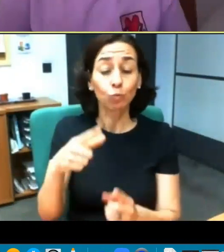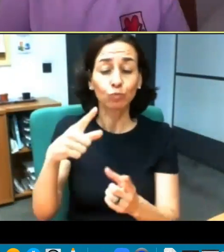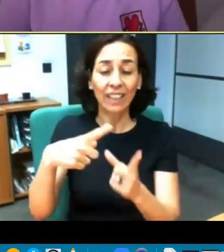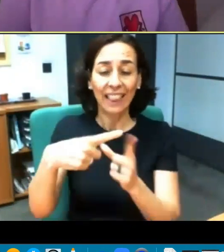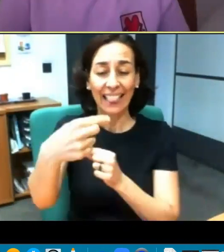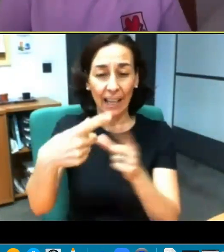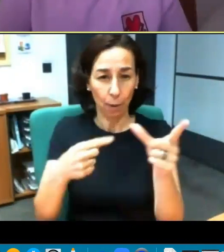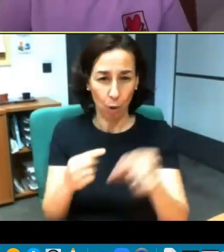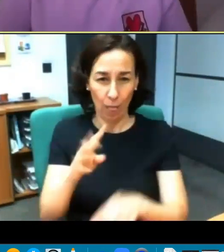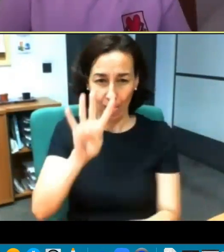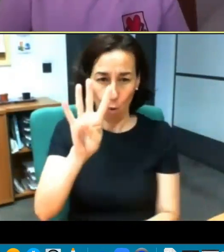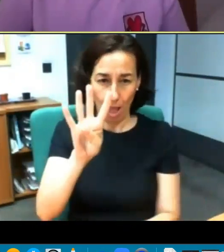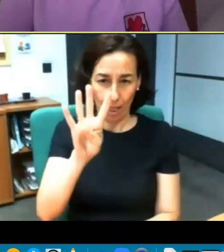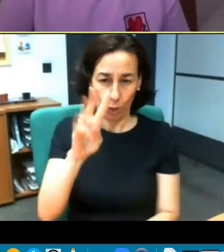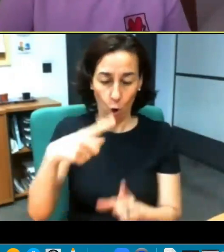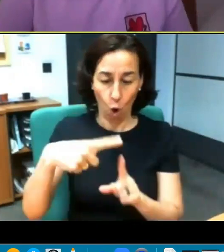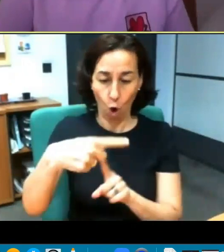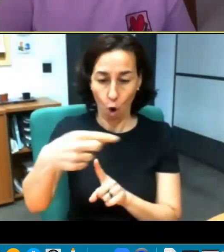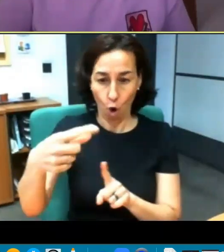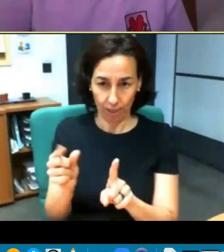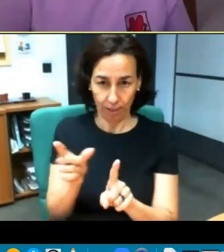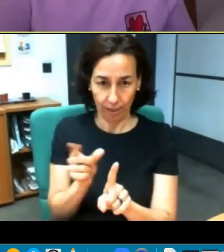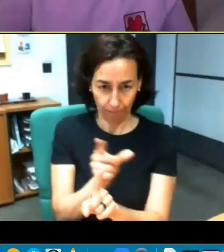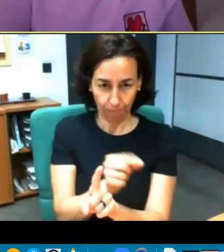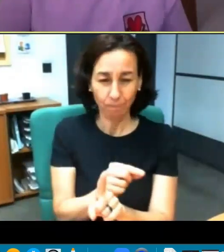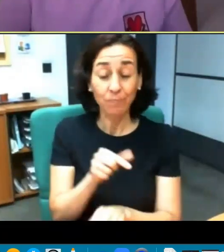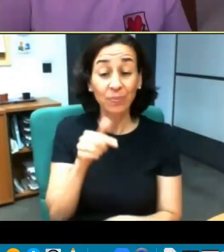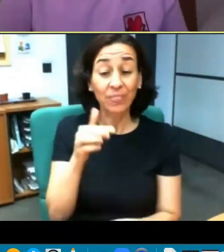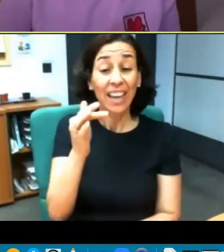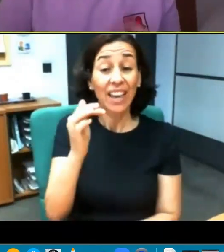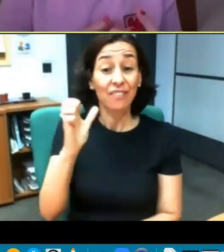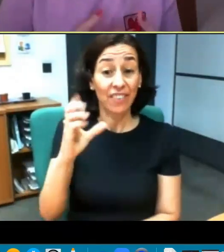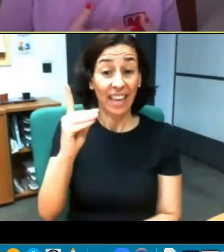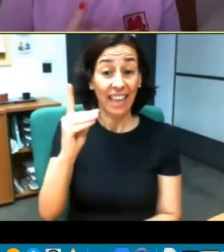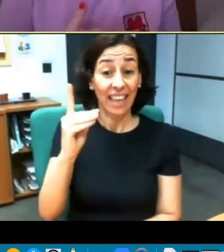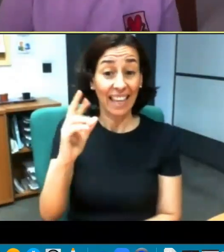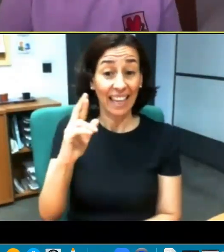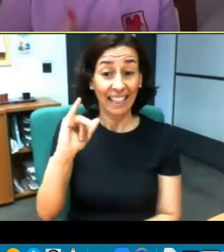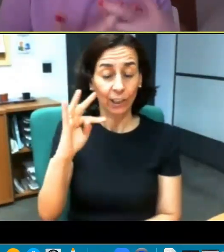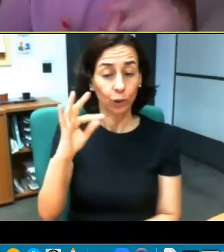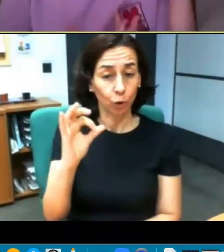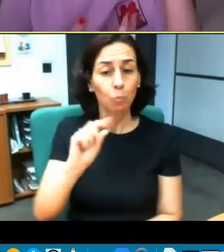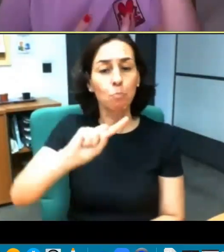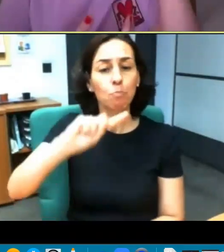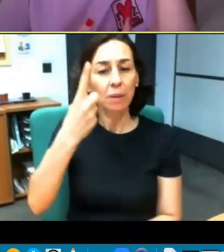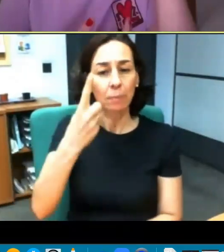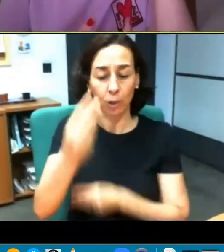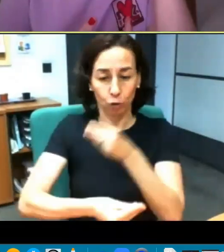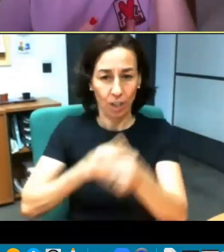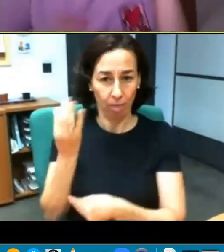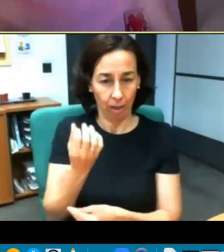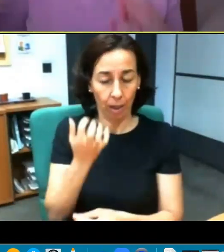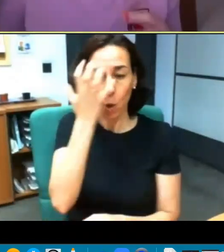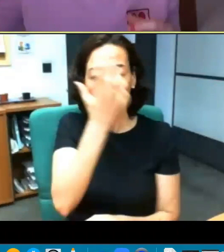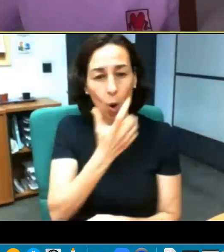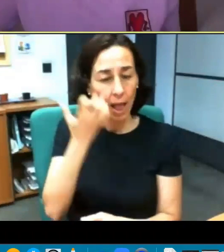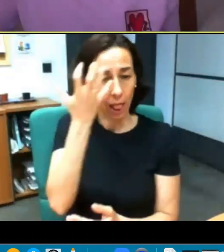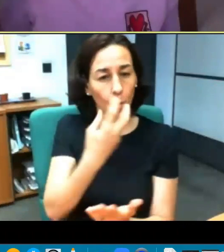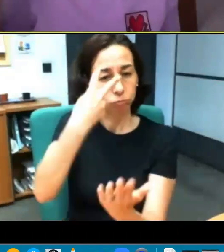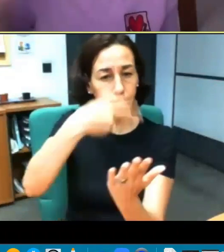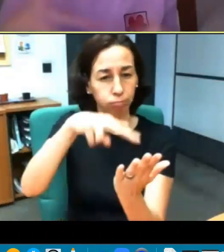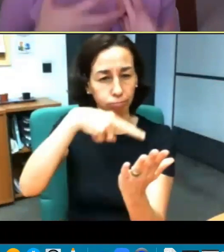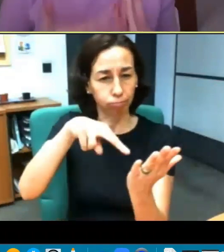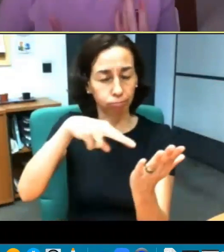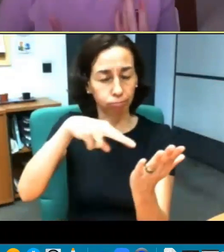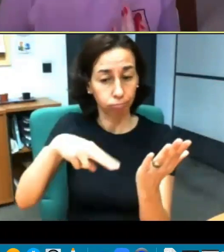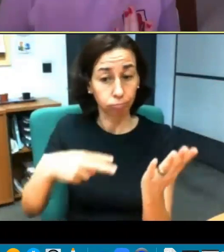por excelencia, Federito. Lo que se hace en esta actividad es la lectura de un cuento, este cuento de Federito, con materiales